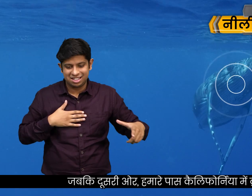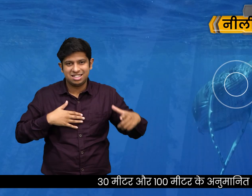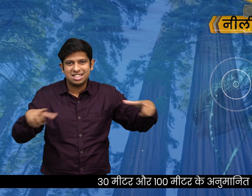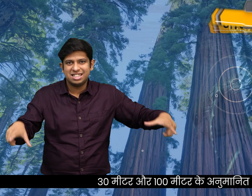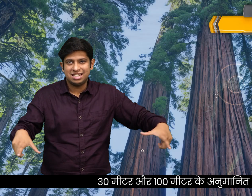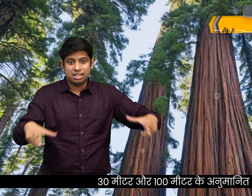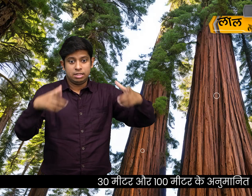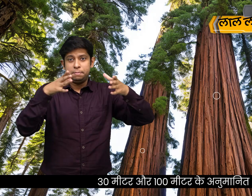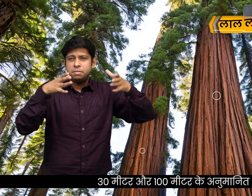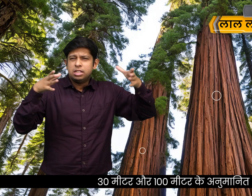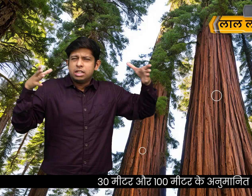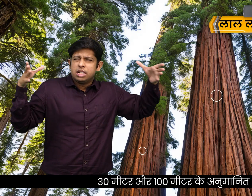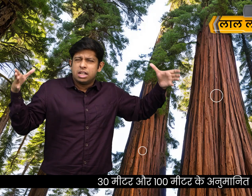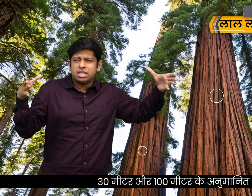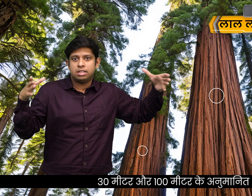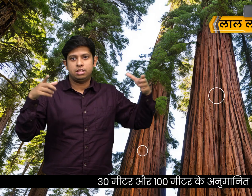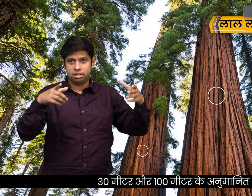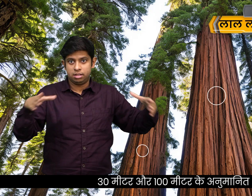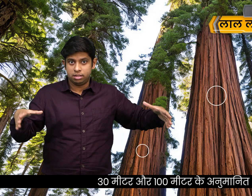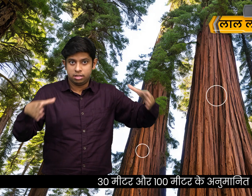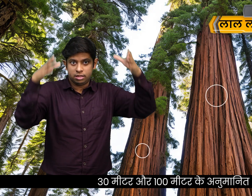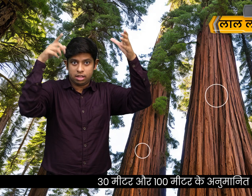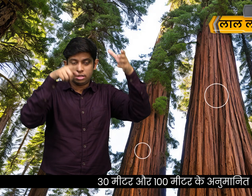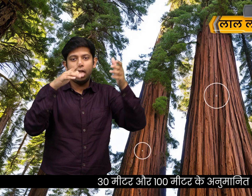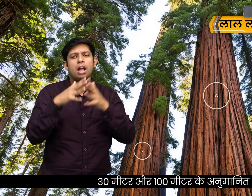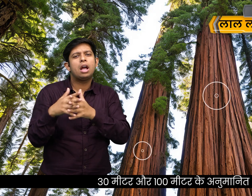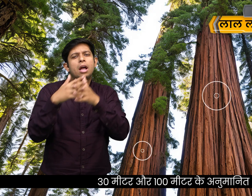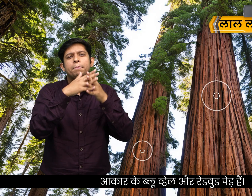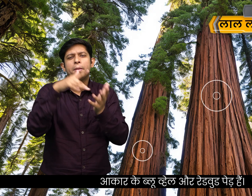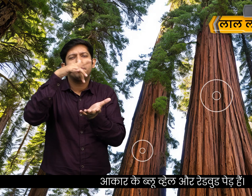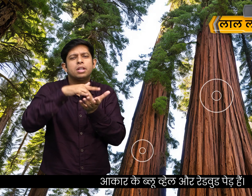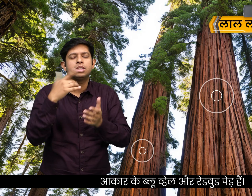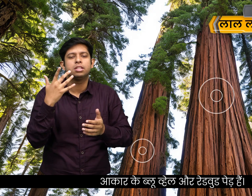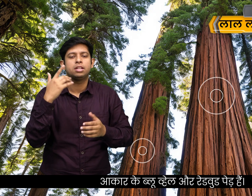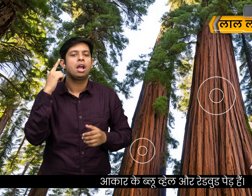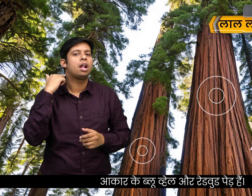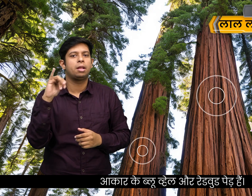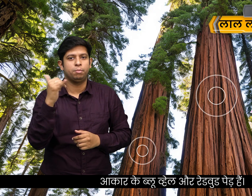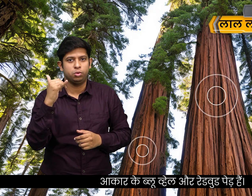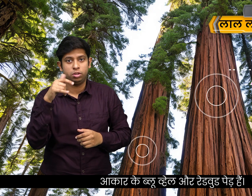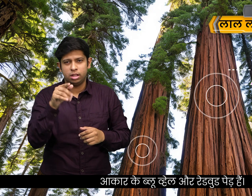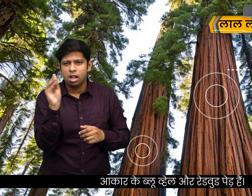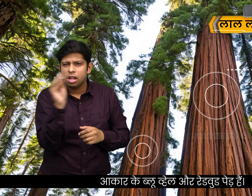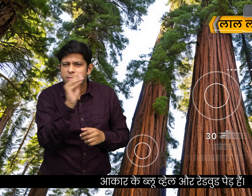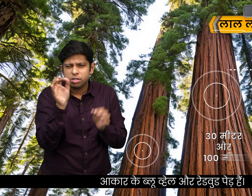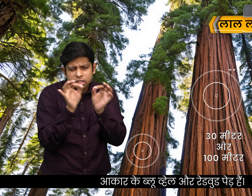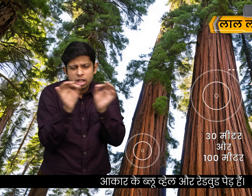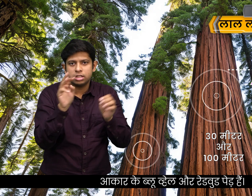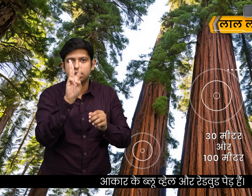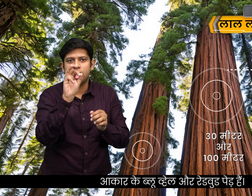30 और 100 मीटर के अनुमानित आकार के ब्लू व्हेल और रेडवुल